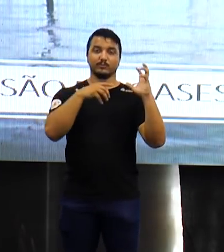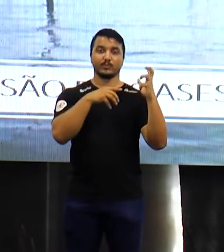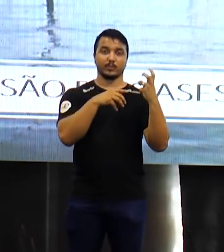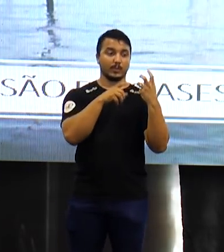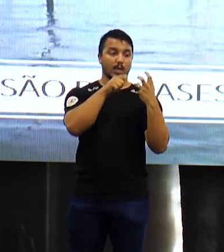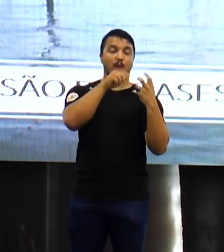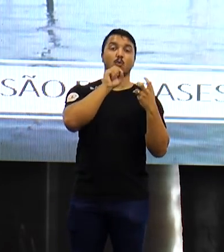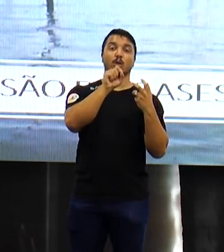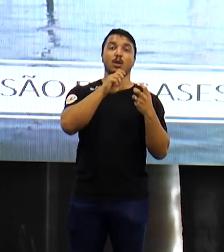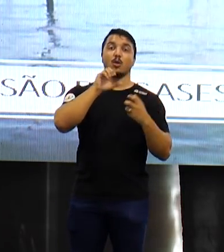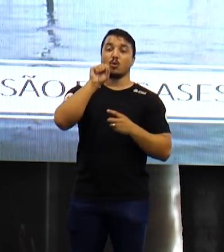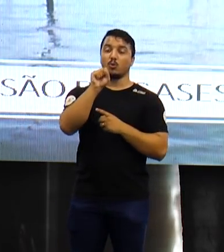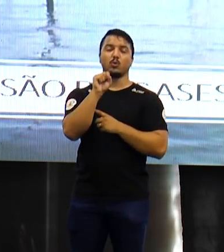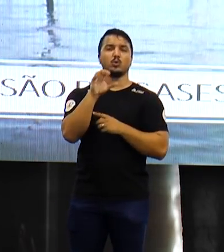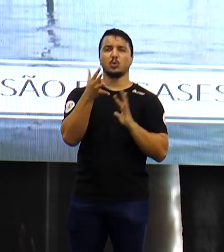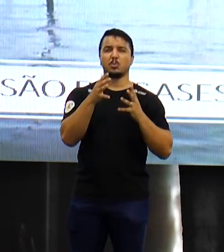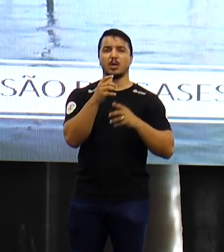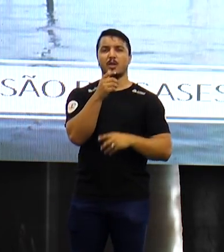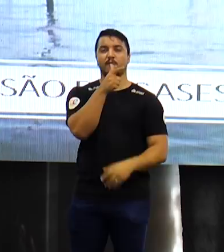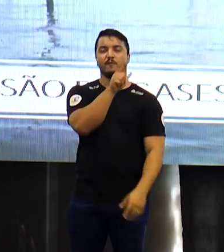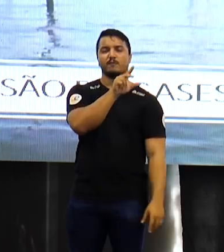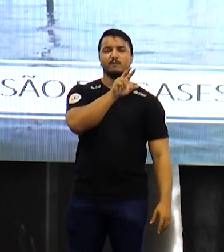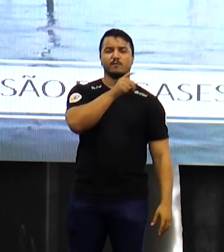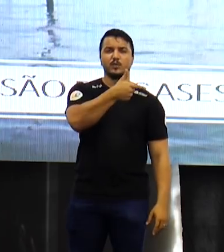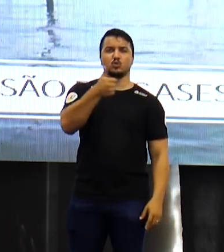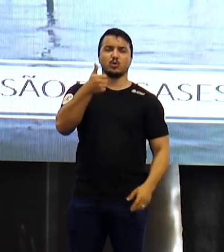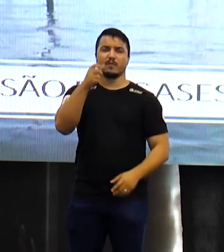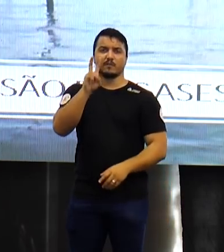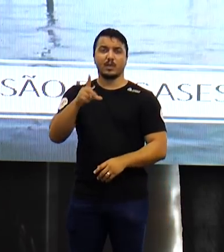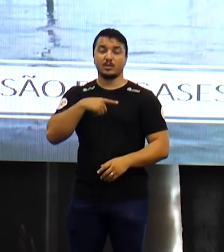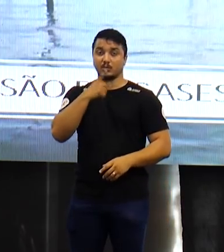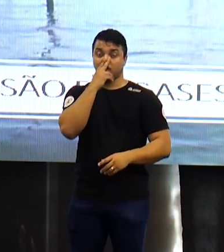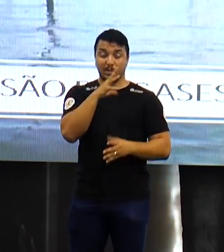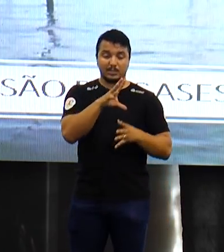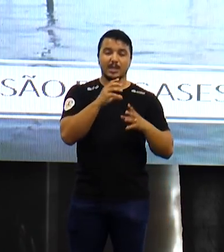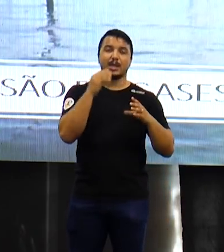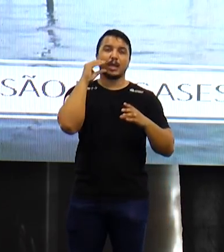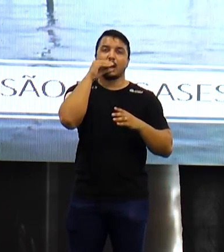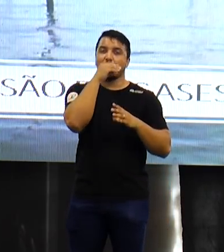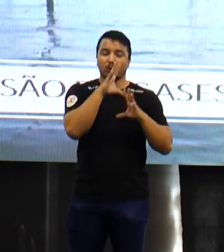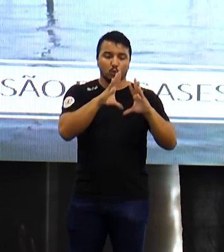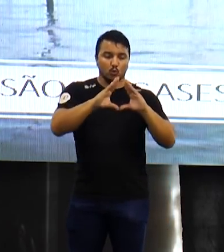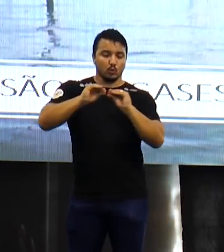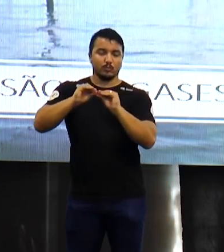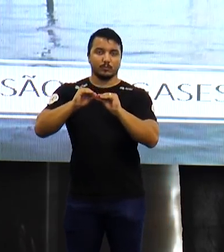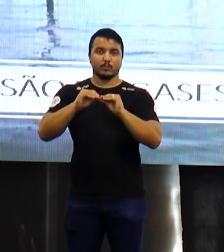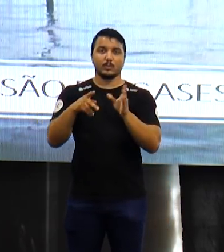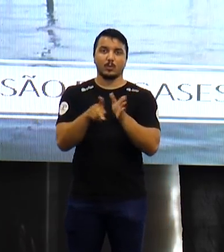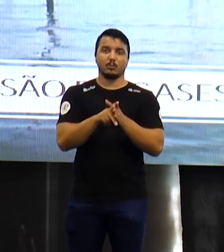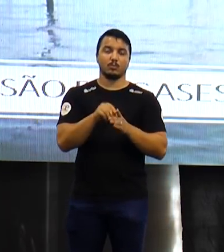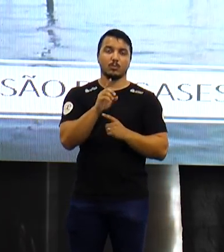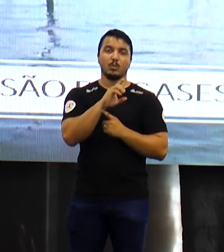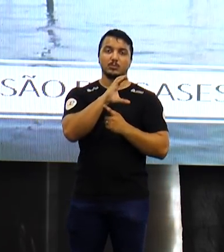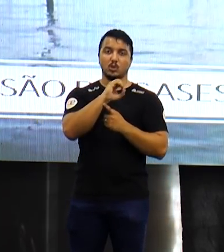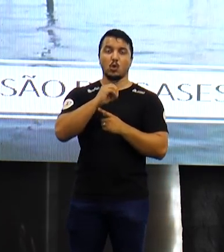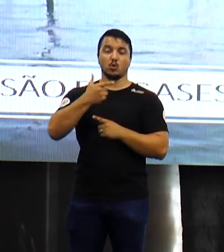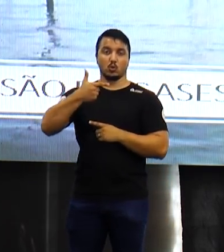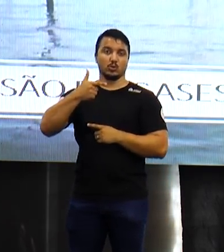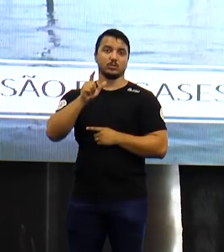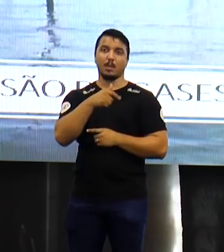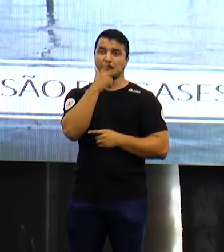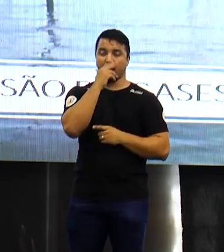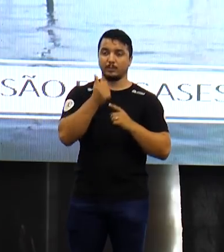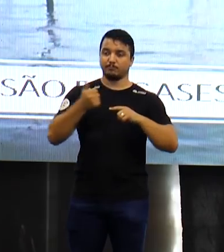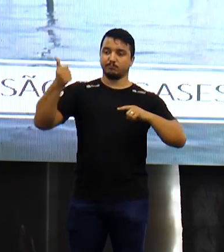ele é de 8 a 21 vezes mais retentor de calor do que o dióxido de carbono.